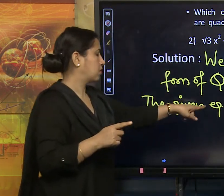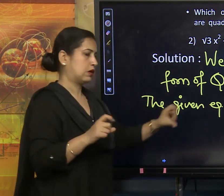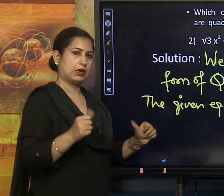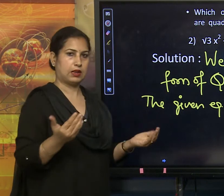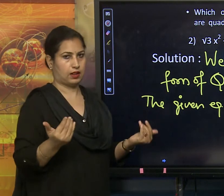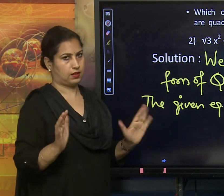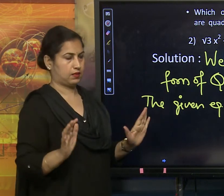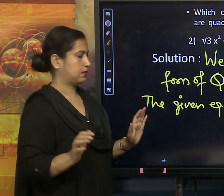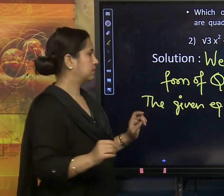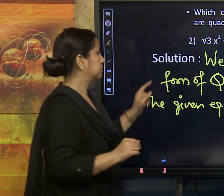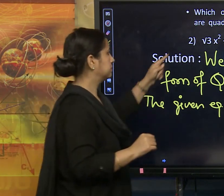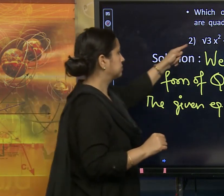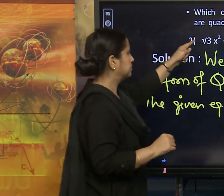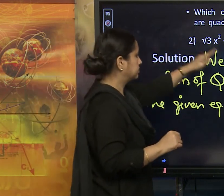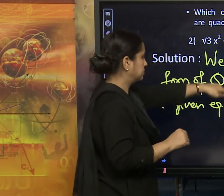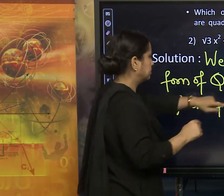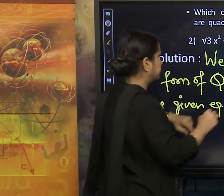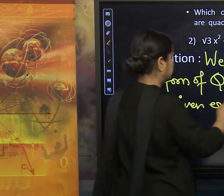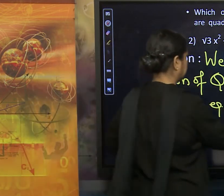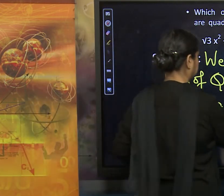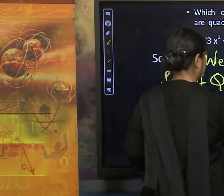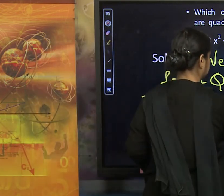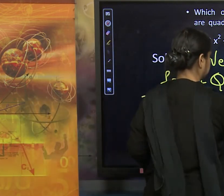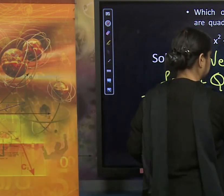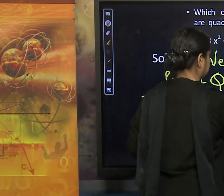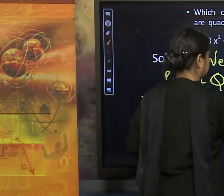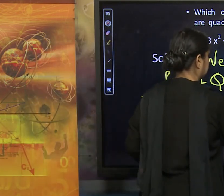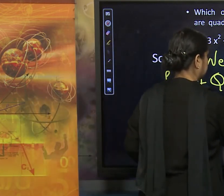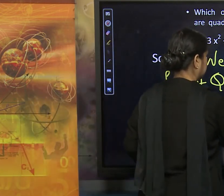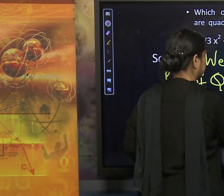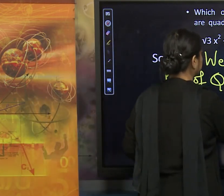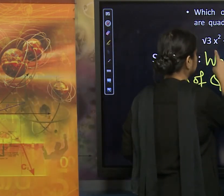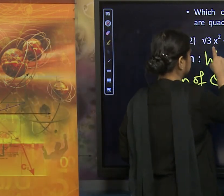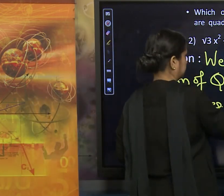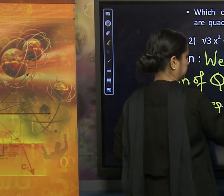हम यहाँ पे इसको इक्वेशन को पूरा ना लिख के शॉर्ट में लिख रहे हैं, ई क्यू और डॉट।